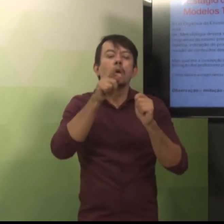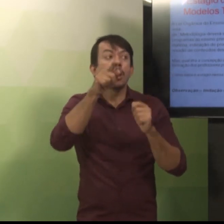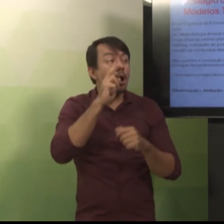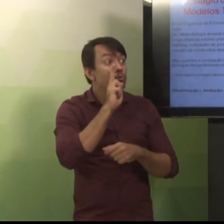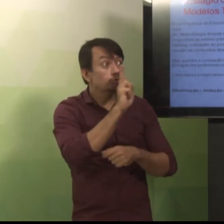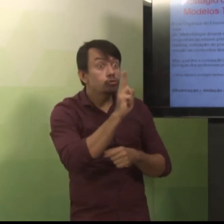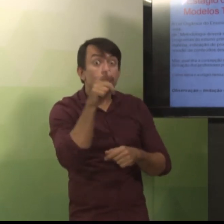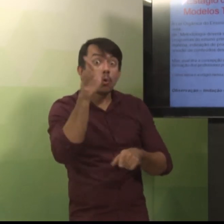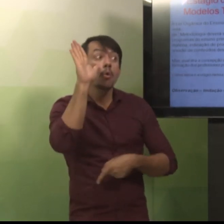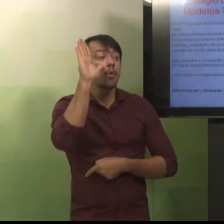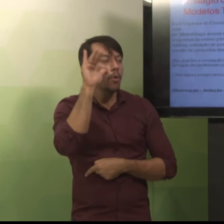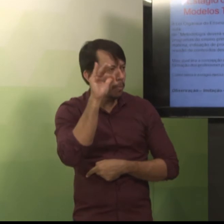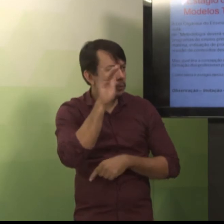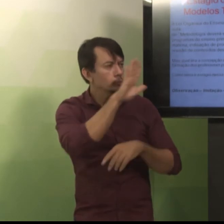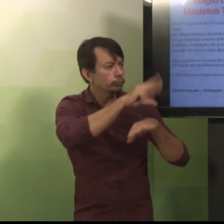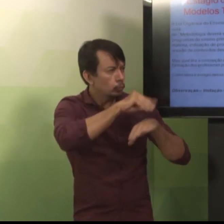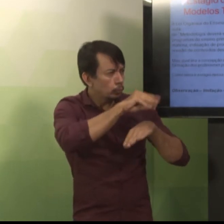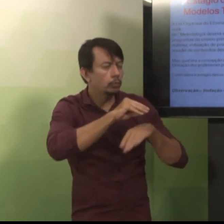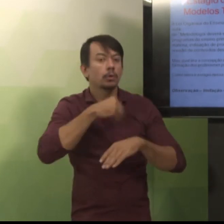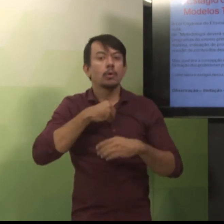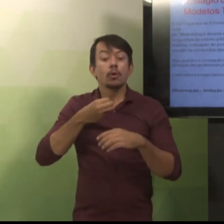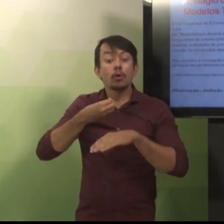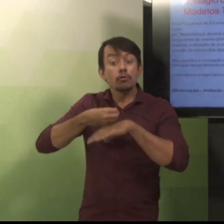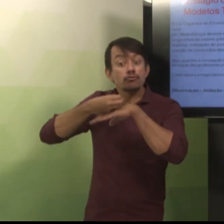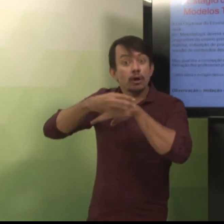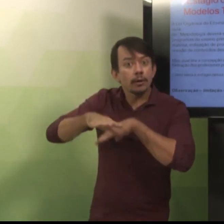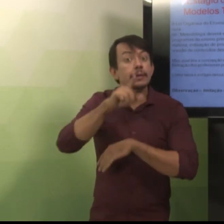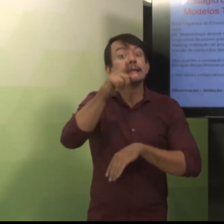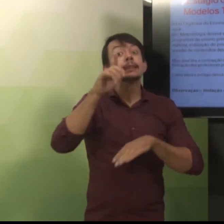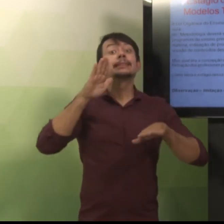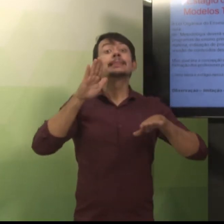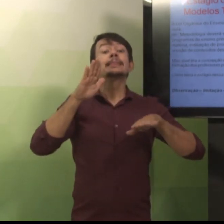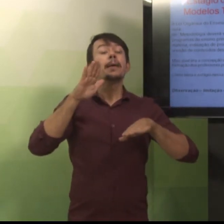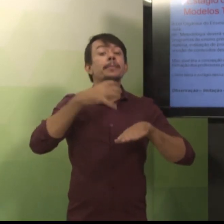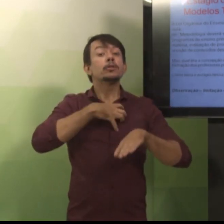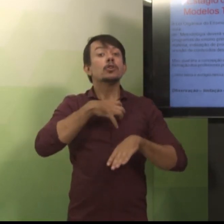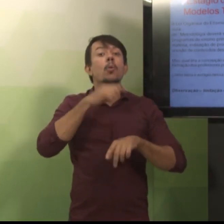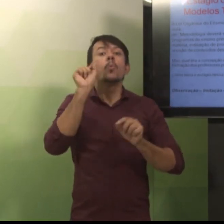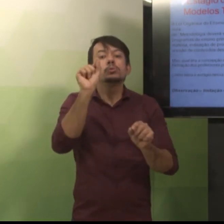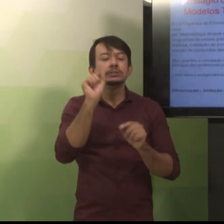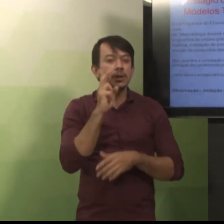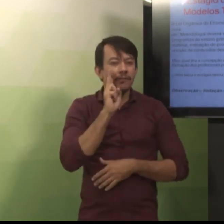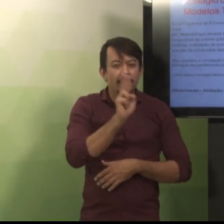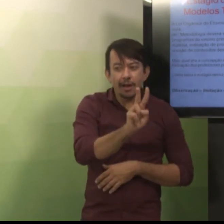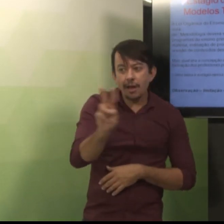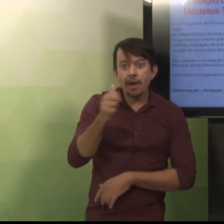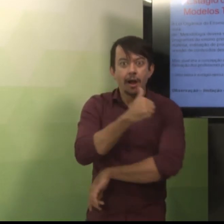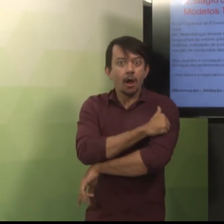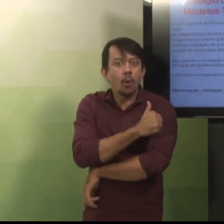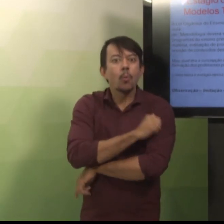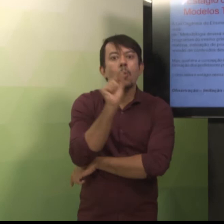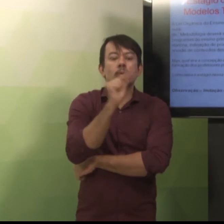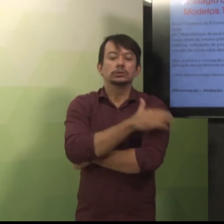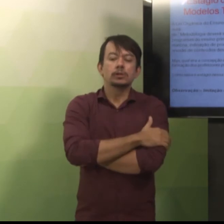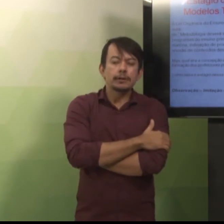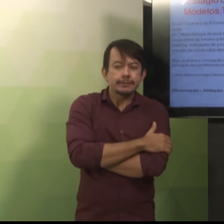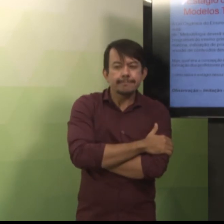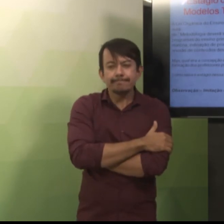Percebeu-se que a observação deveria ser feita. Contudo, é necessário atentar aos